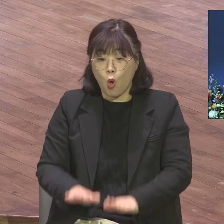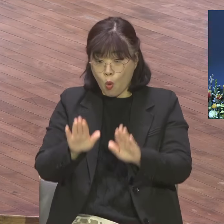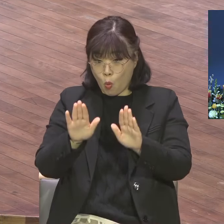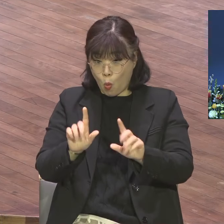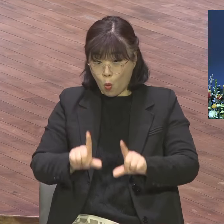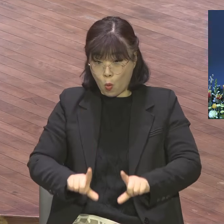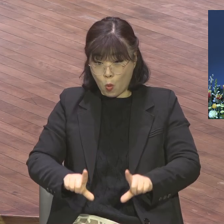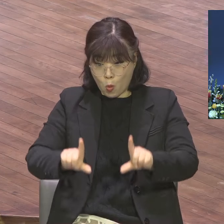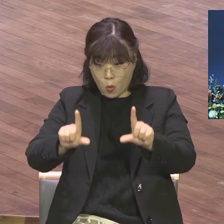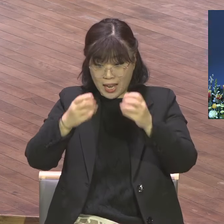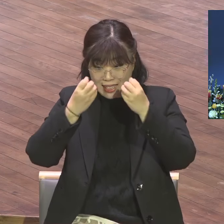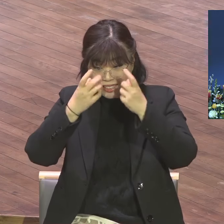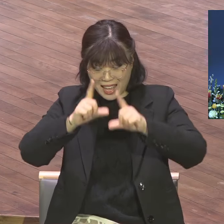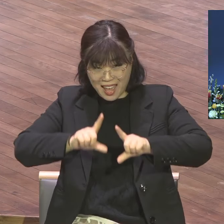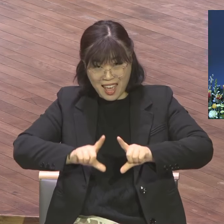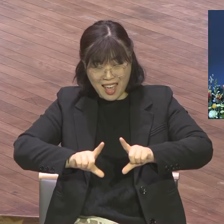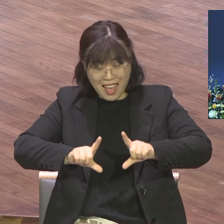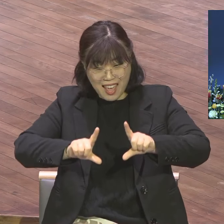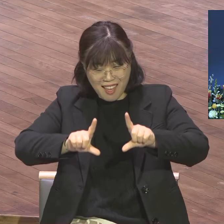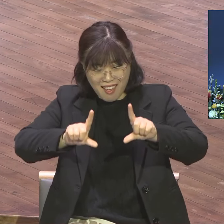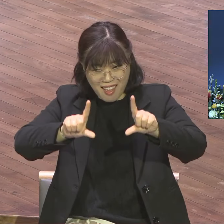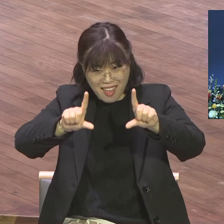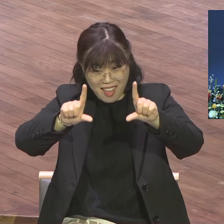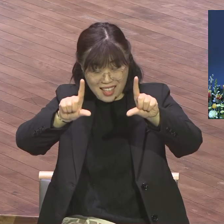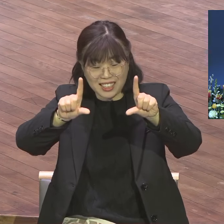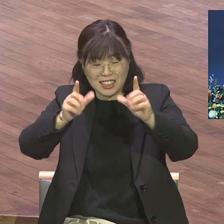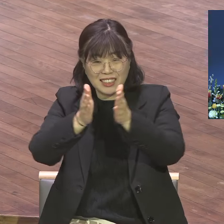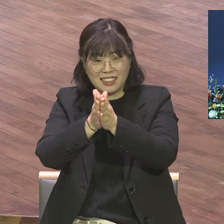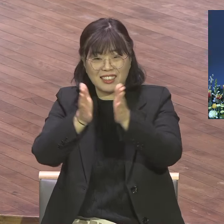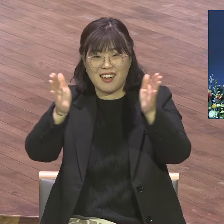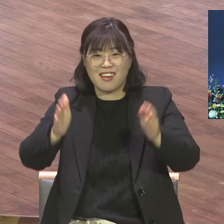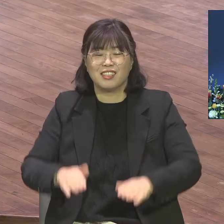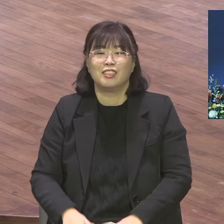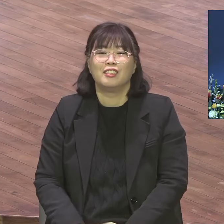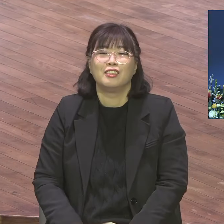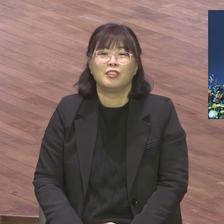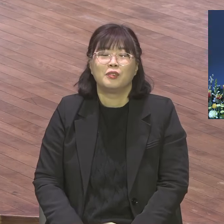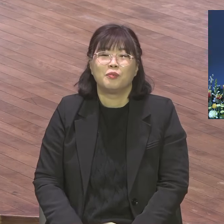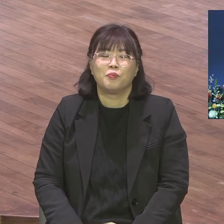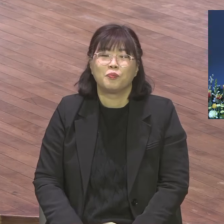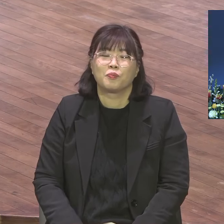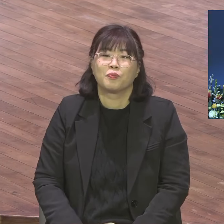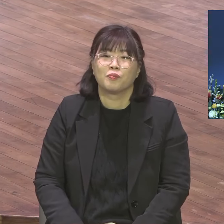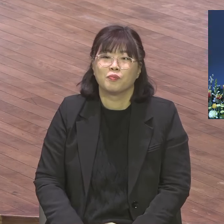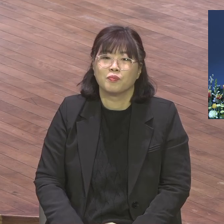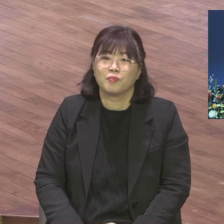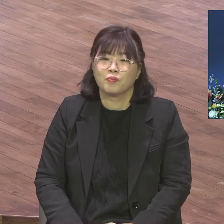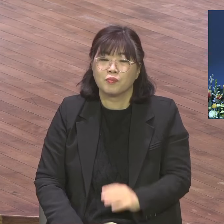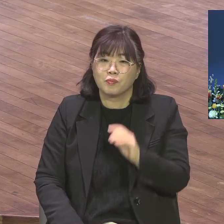2024년 새해가 이제 밝았는데 하나님께서 여러분 우리에게